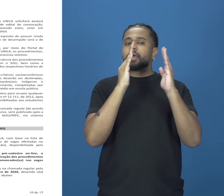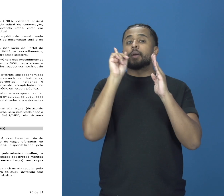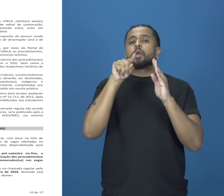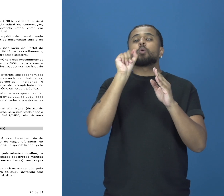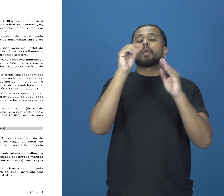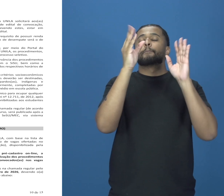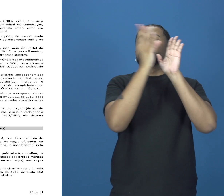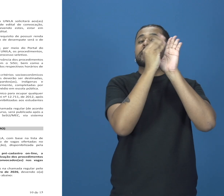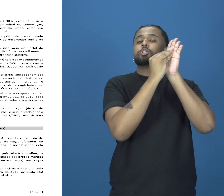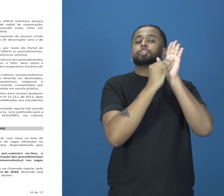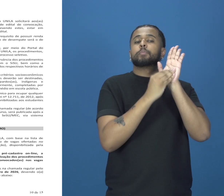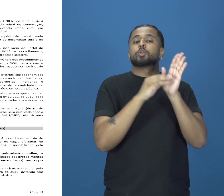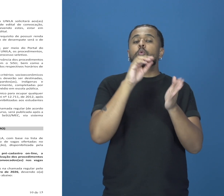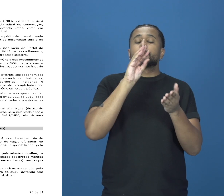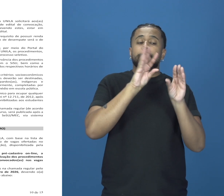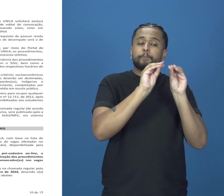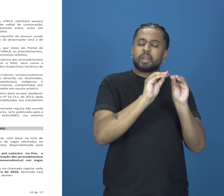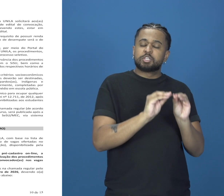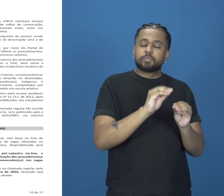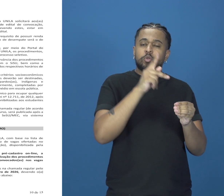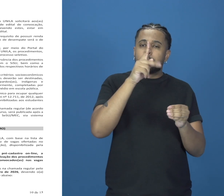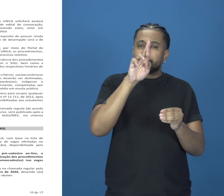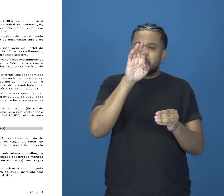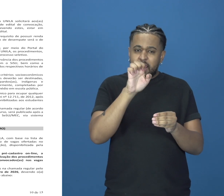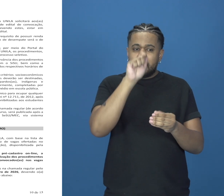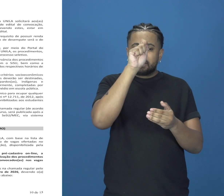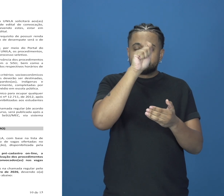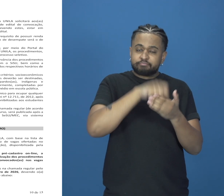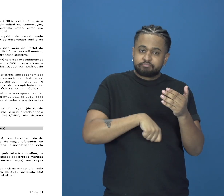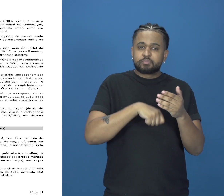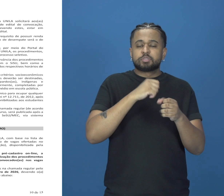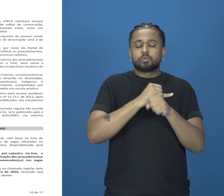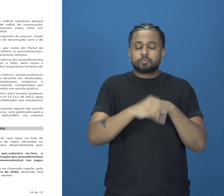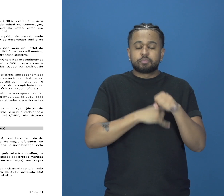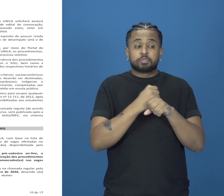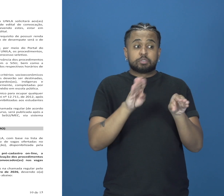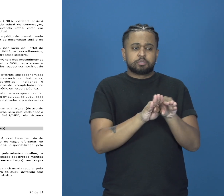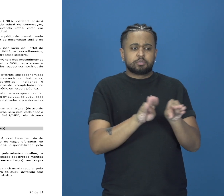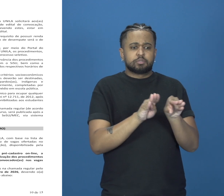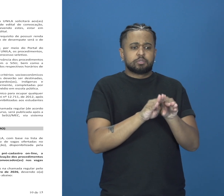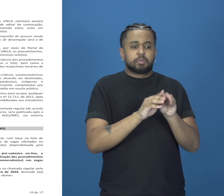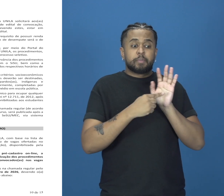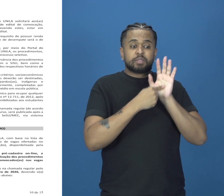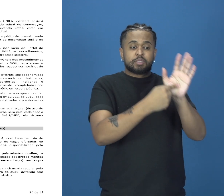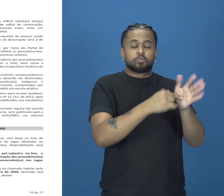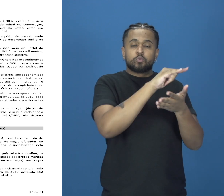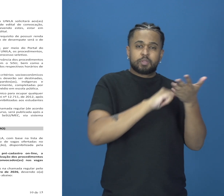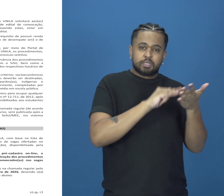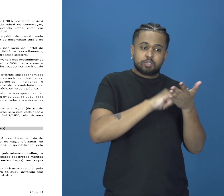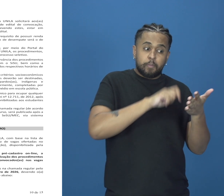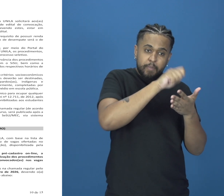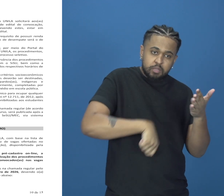consiste no preenchimento do pré-cadastro online, a apresentação da documentação para a matrícula e